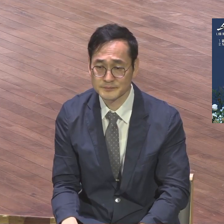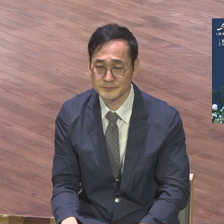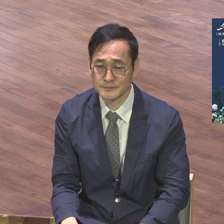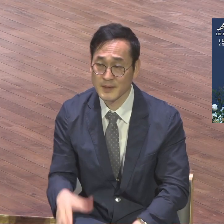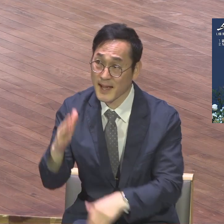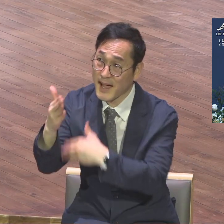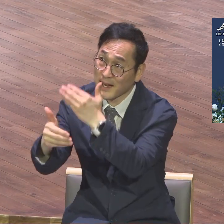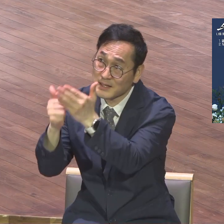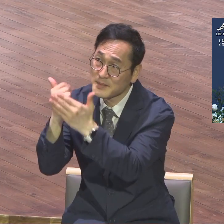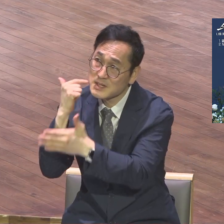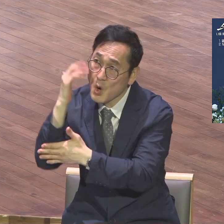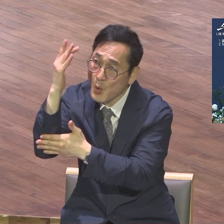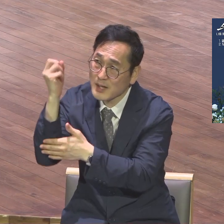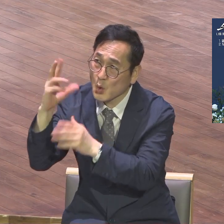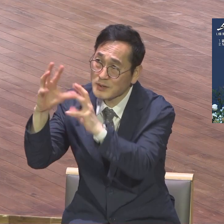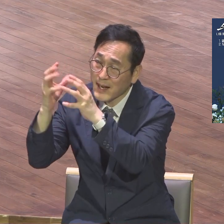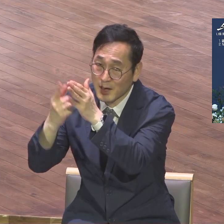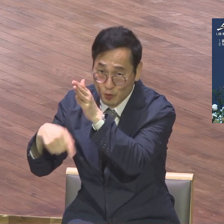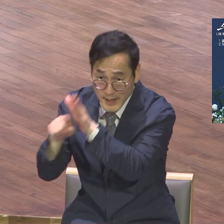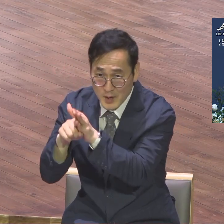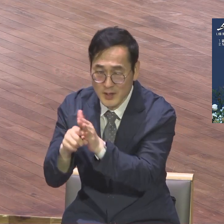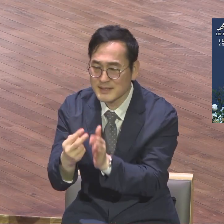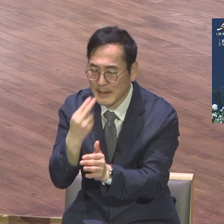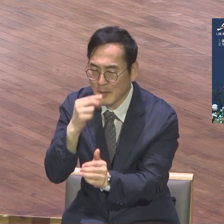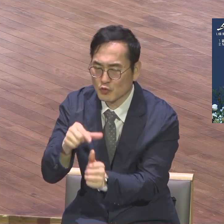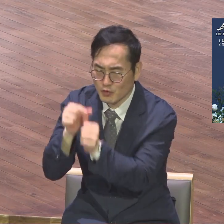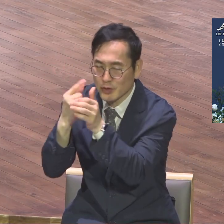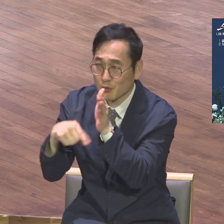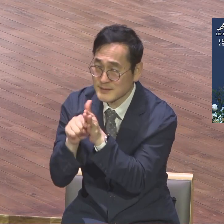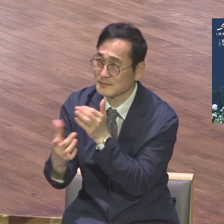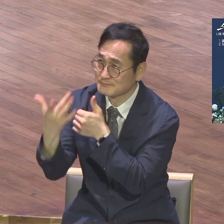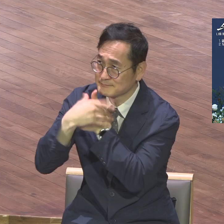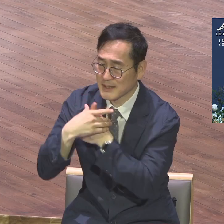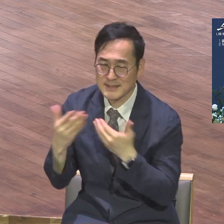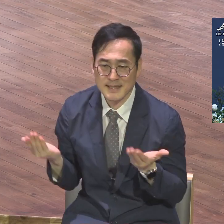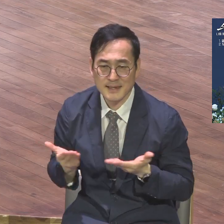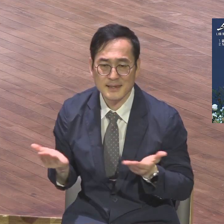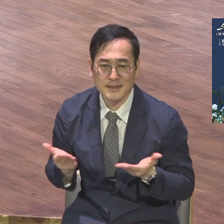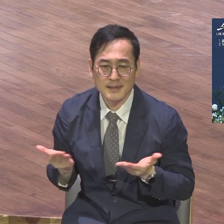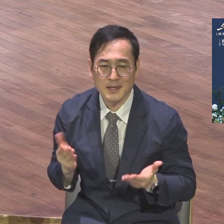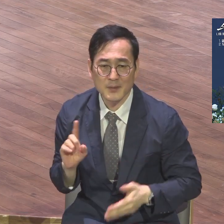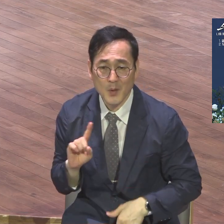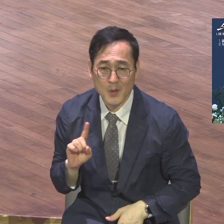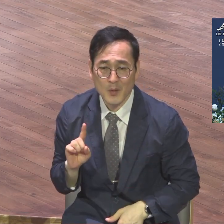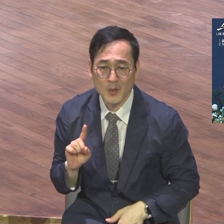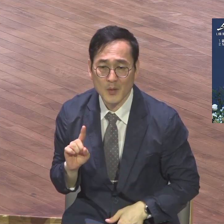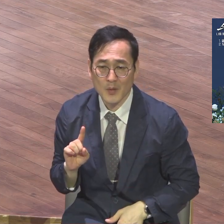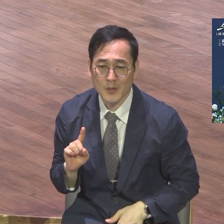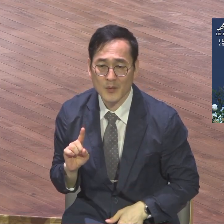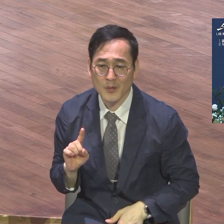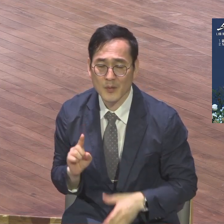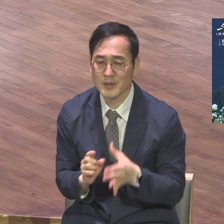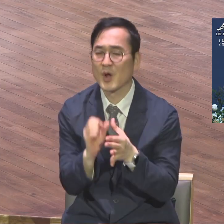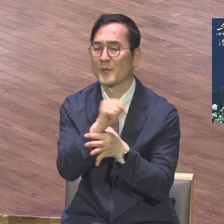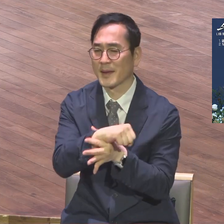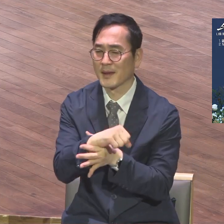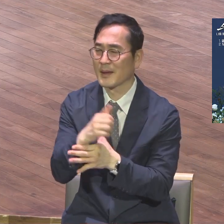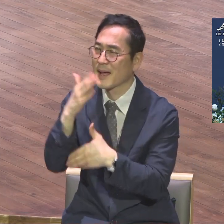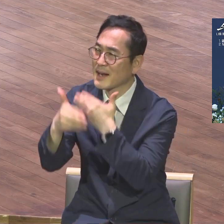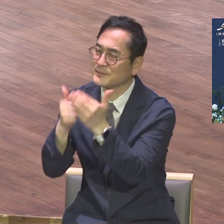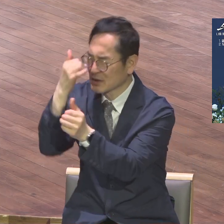나라를 위하여 생명 구원을 위하여 맡겨진 직분을 위하여 하나님 주신 일에 충성하고 열매 맺는